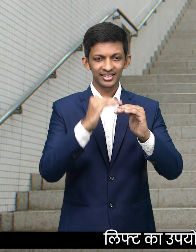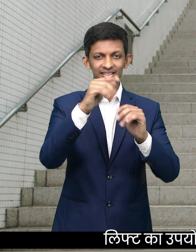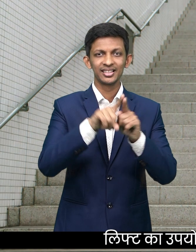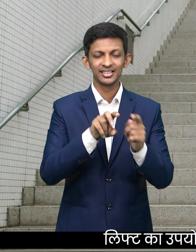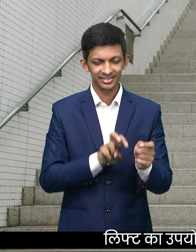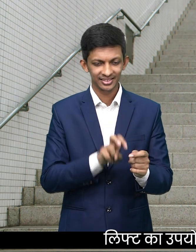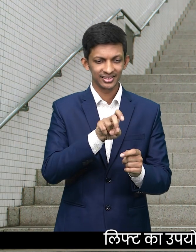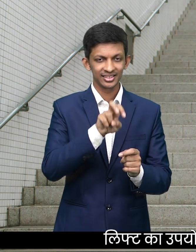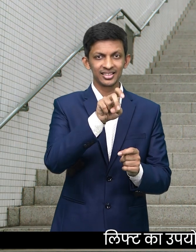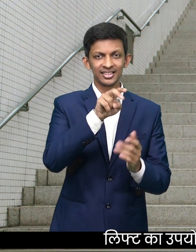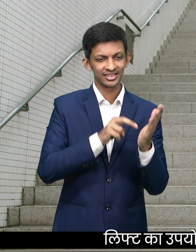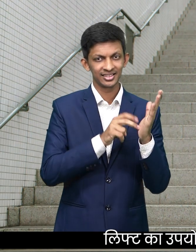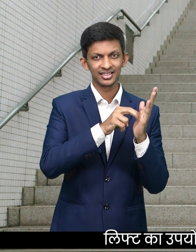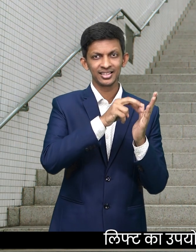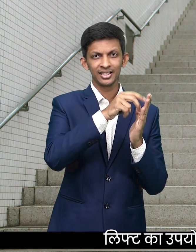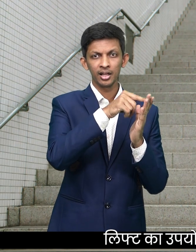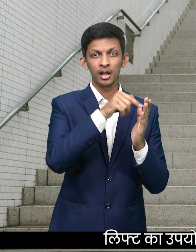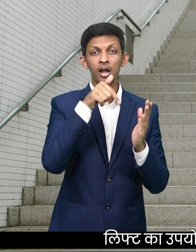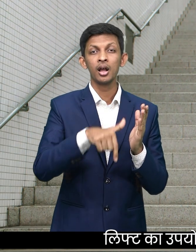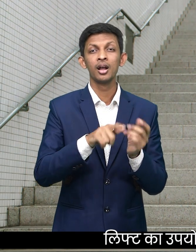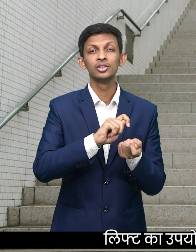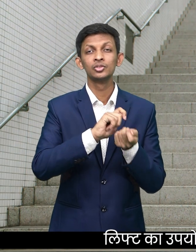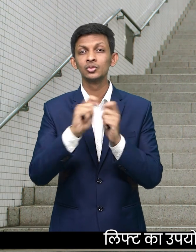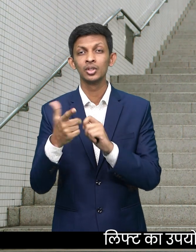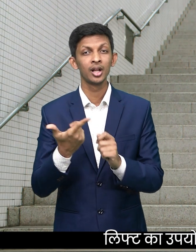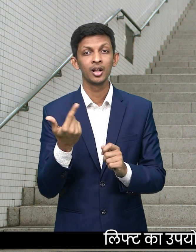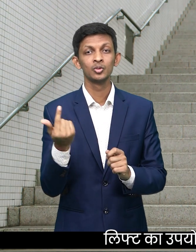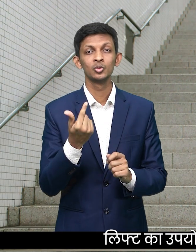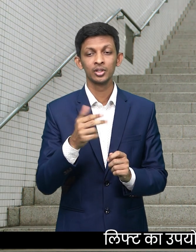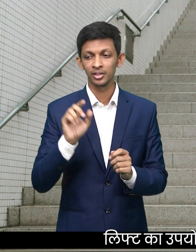लिफ्ट का उपयोग करने के बजाय सीढ़ियों का उपयोग करना।